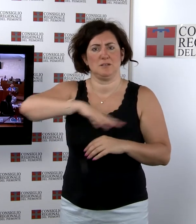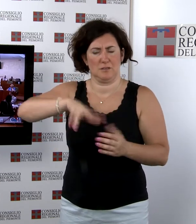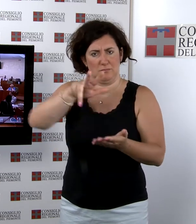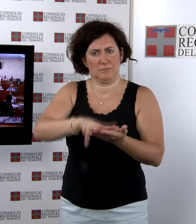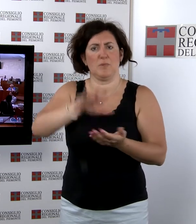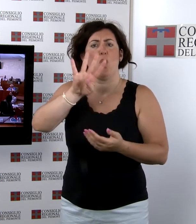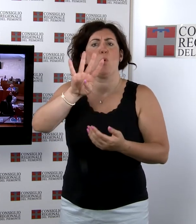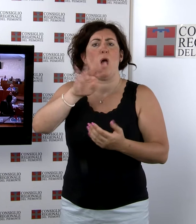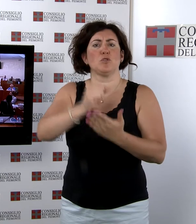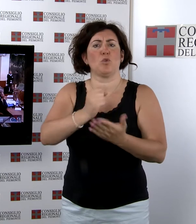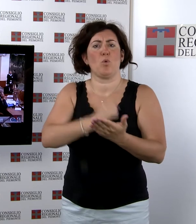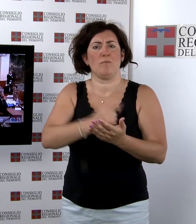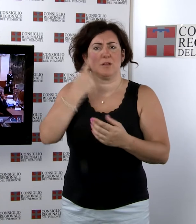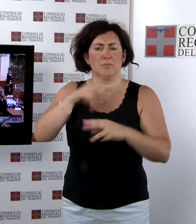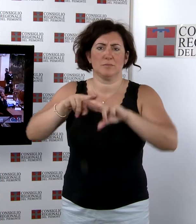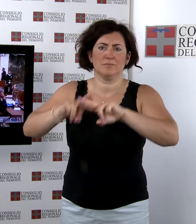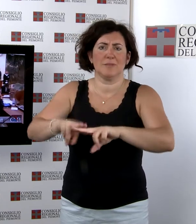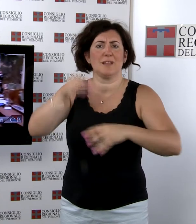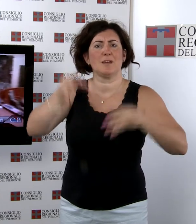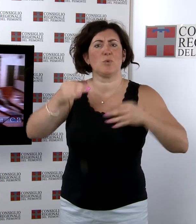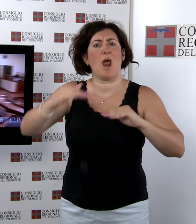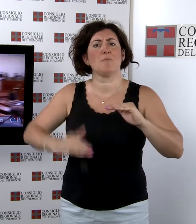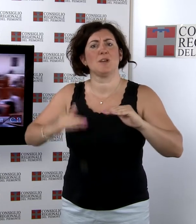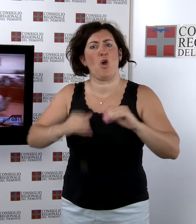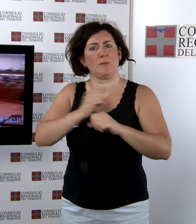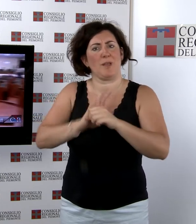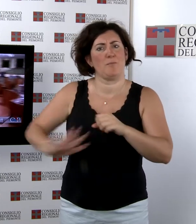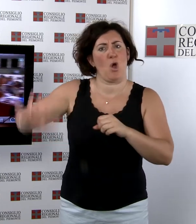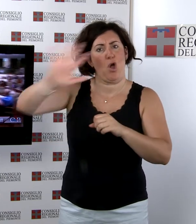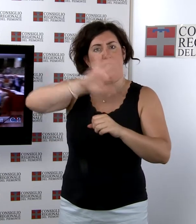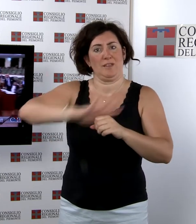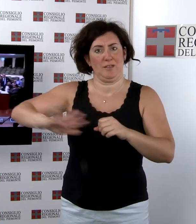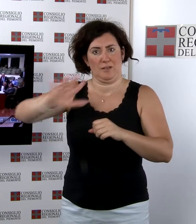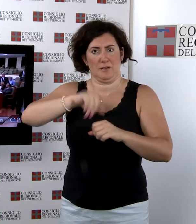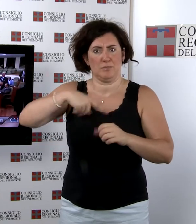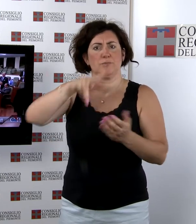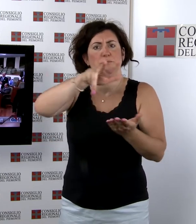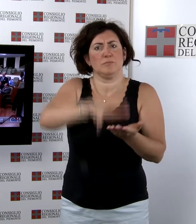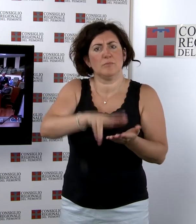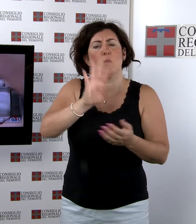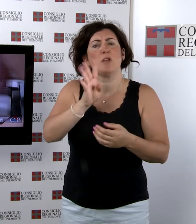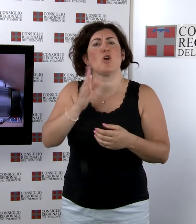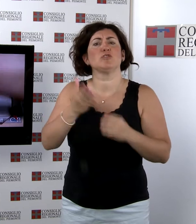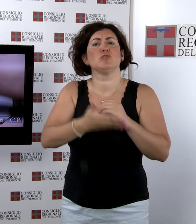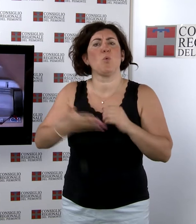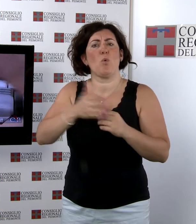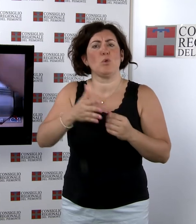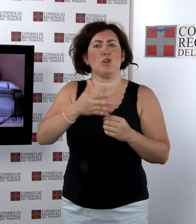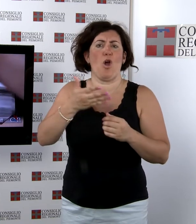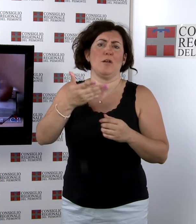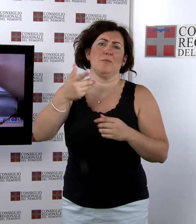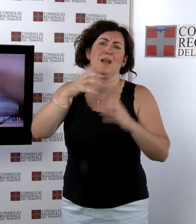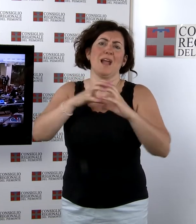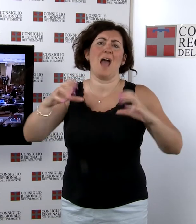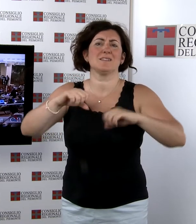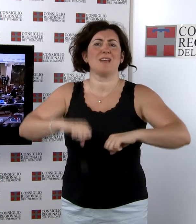i tribunali minori del Piemonte. Il 19 luglio ha approvato il provvedimento per le case della salute in provincia di Asti e ha ampiamente